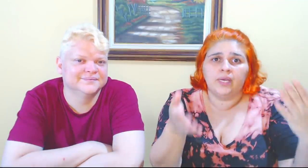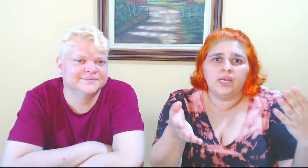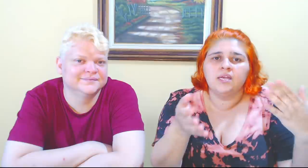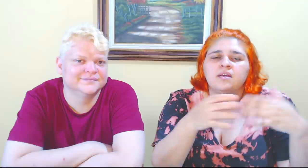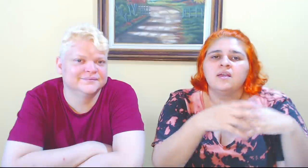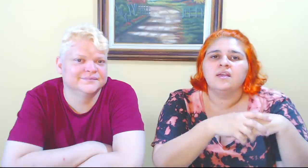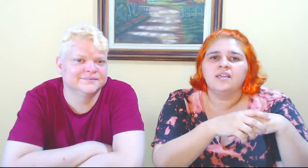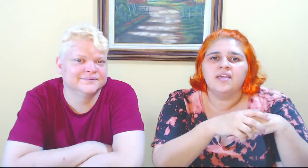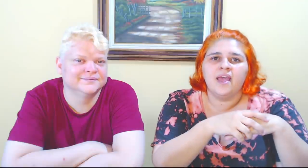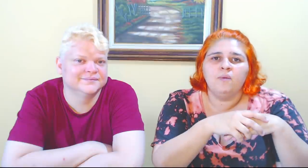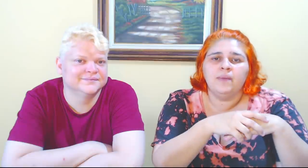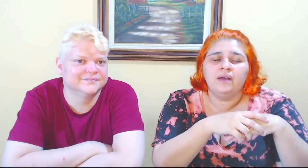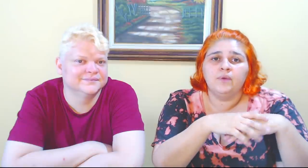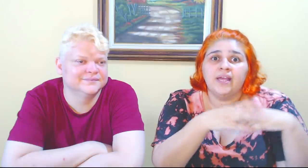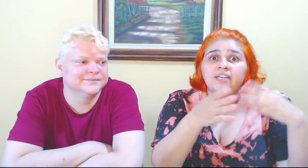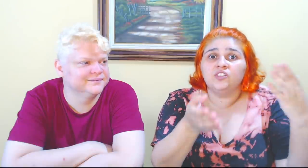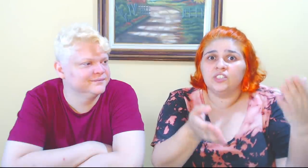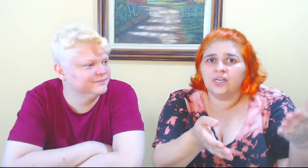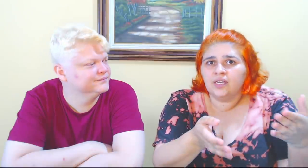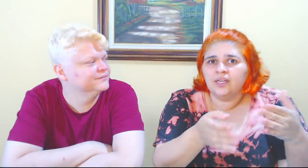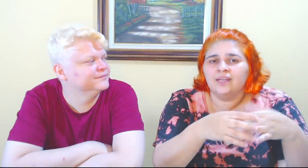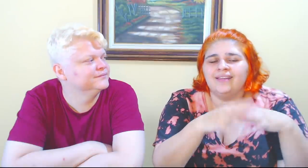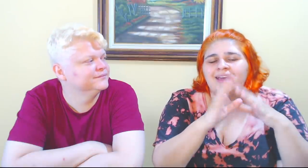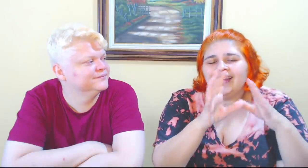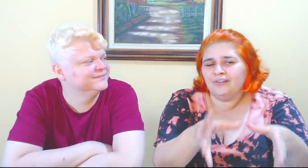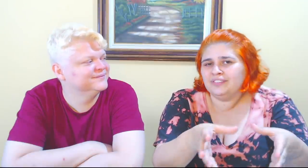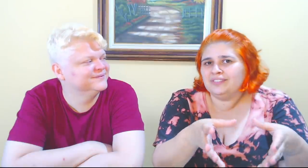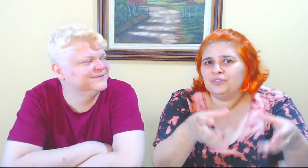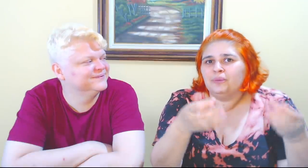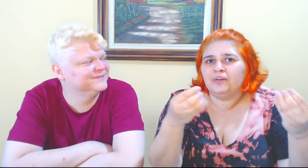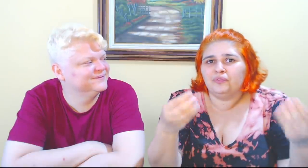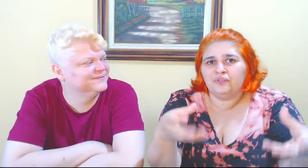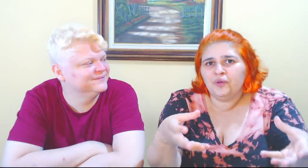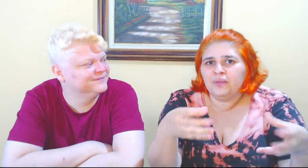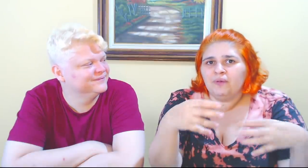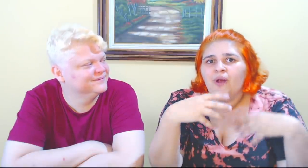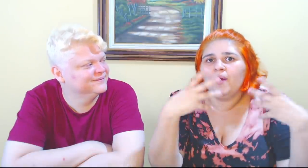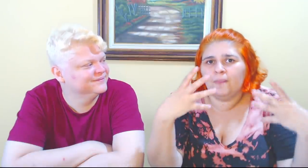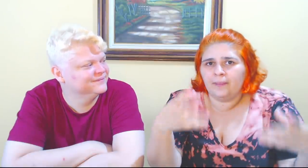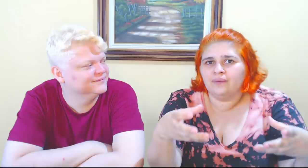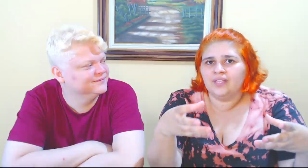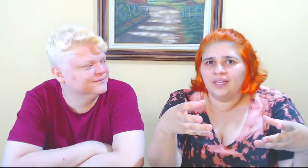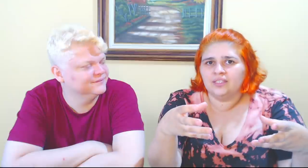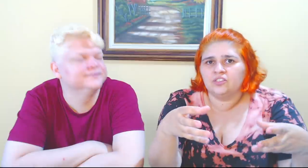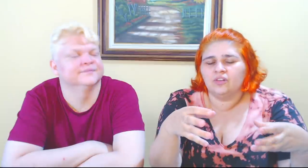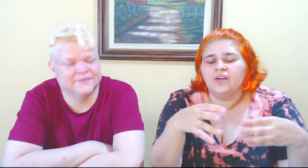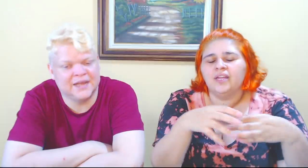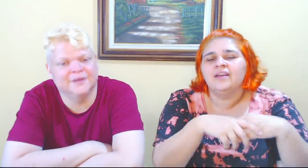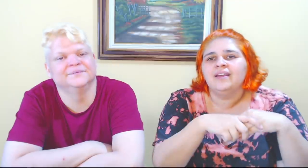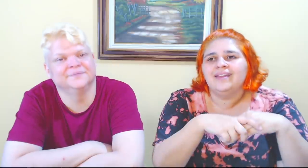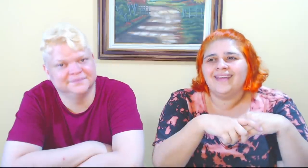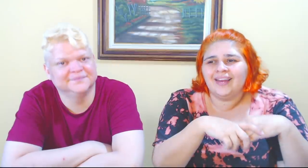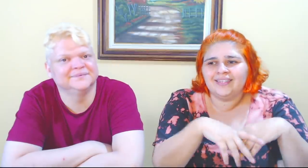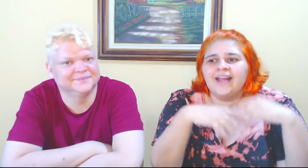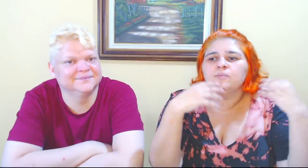Priya Que é uma mulher indiana E é legal você descobrir no filme Qual é o papel dela na história E ela traz umas